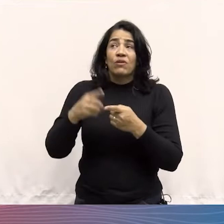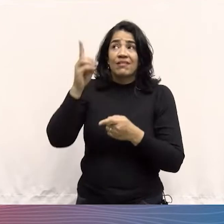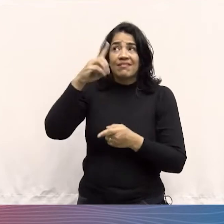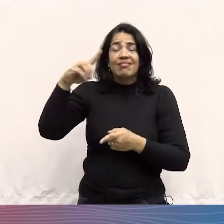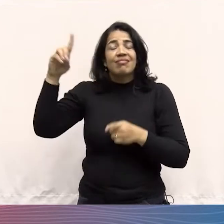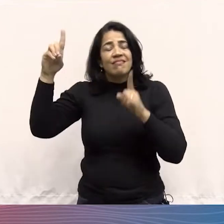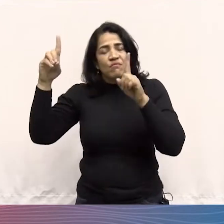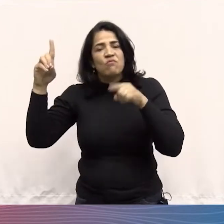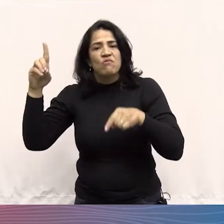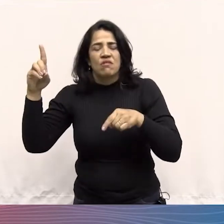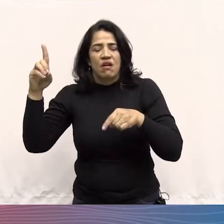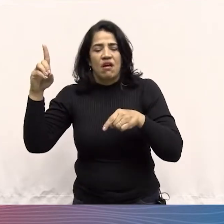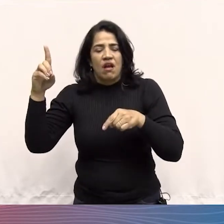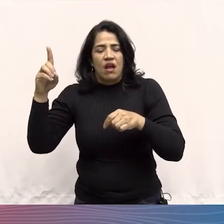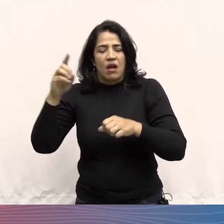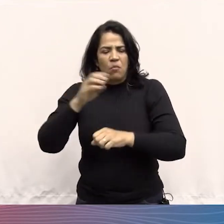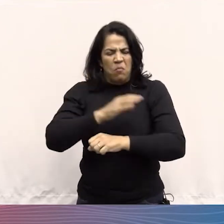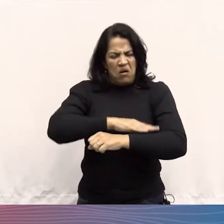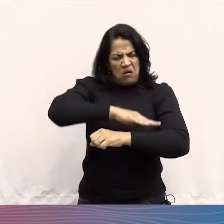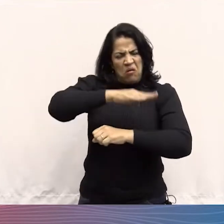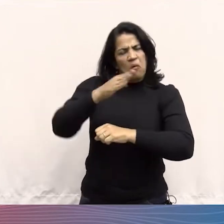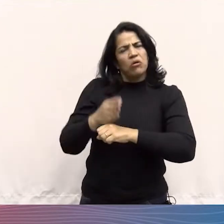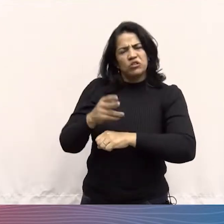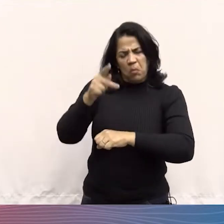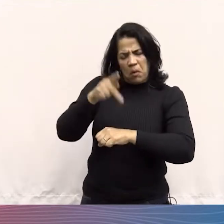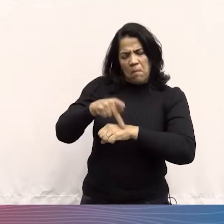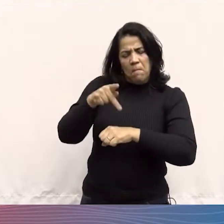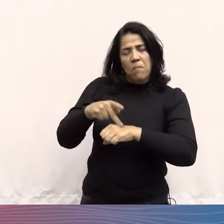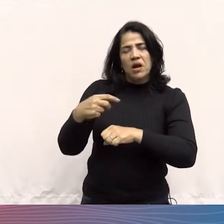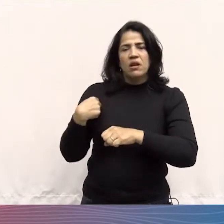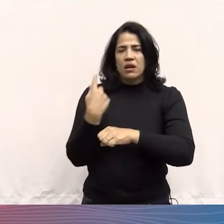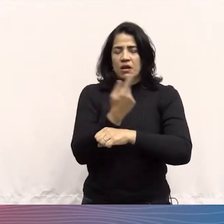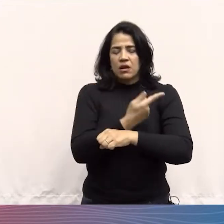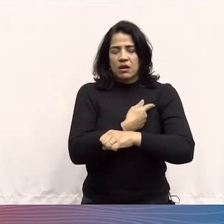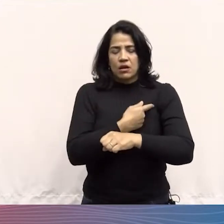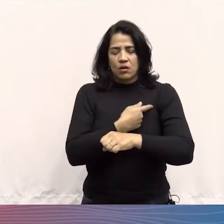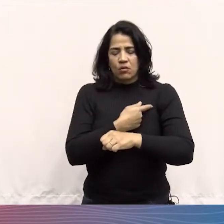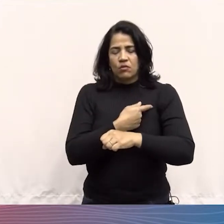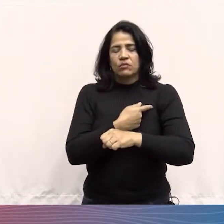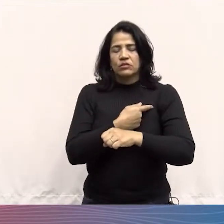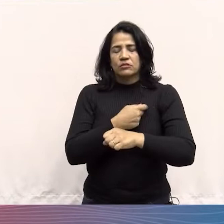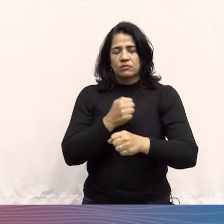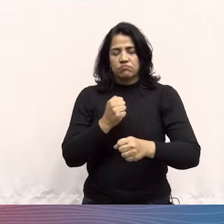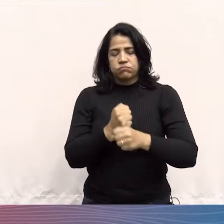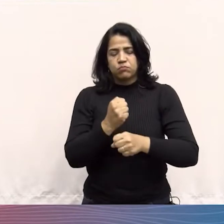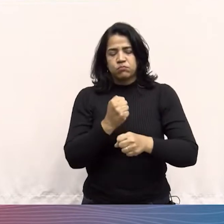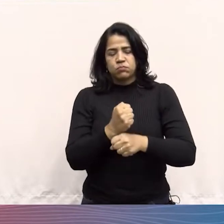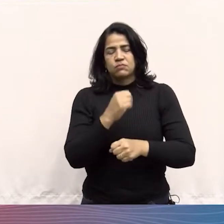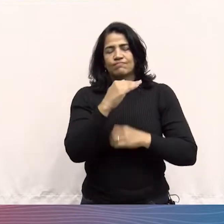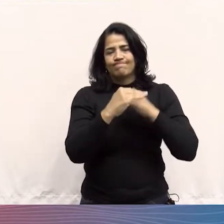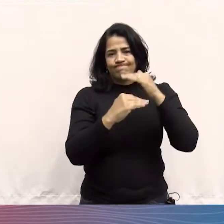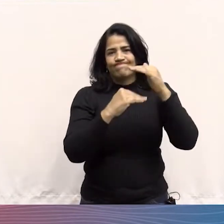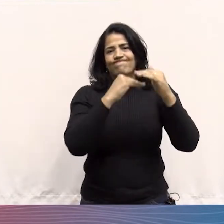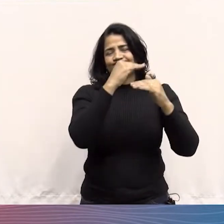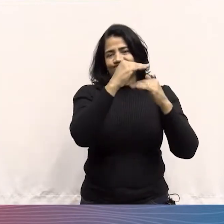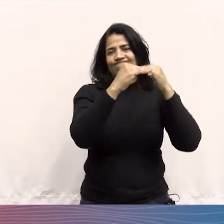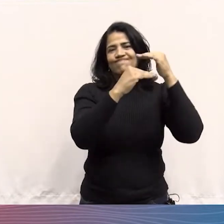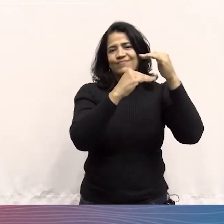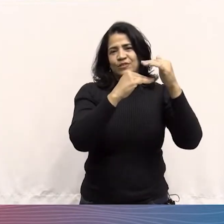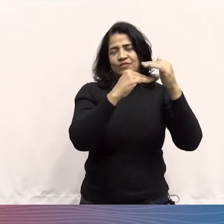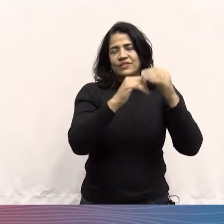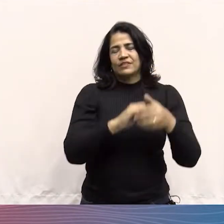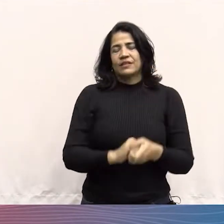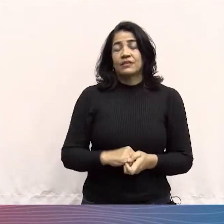sendo edificados. E quem vai edificar a sua igreja é a igreja, é Cristo mesmo.